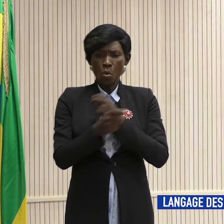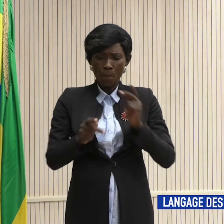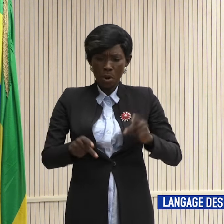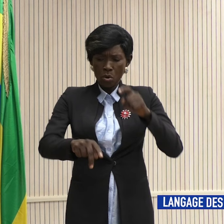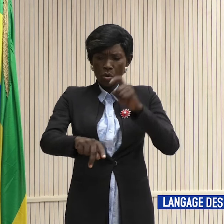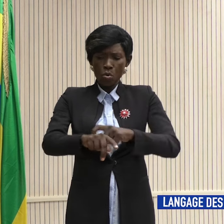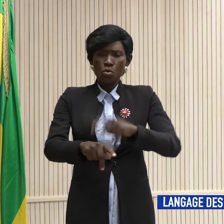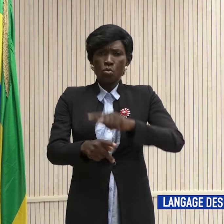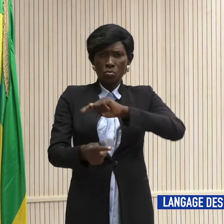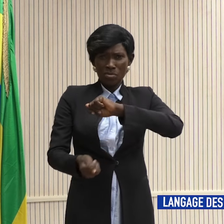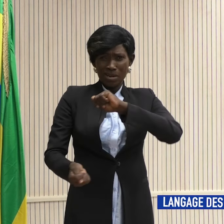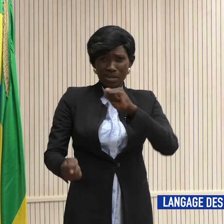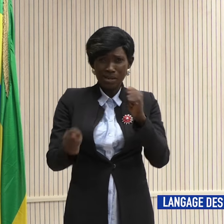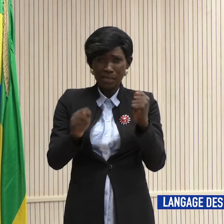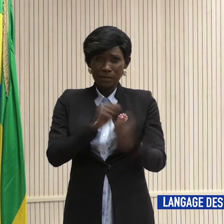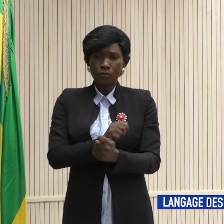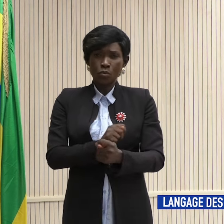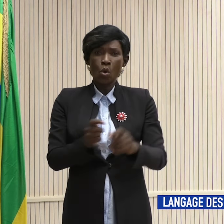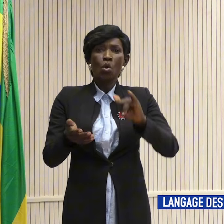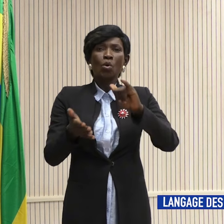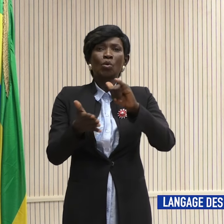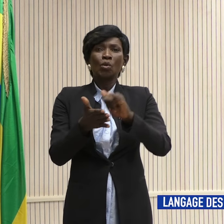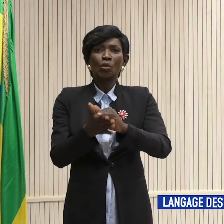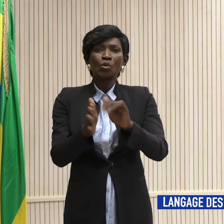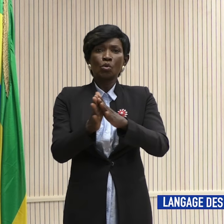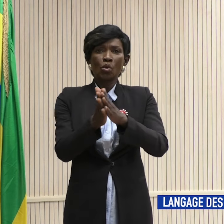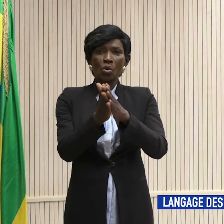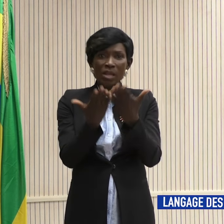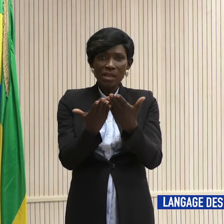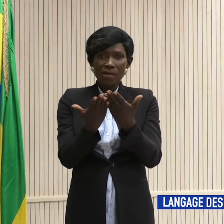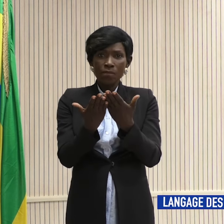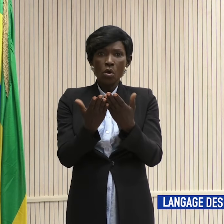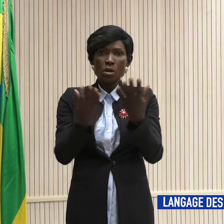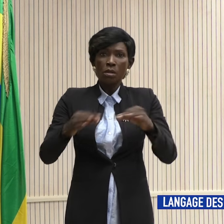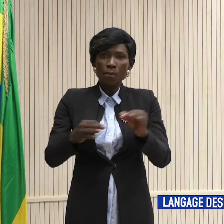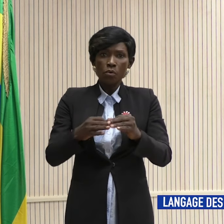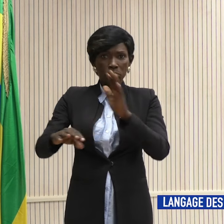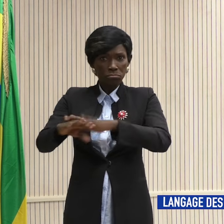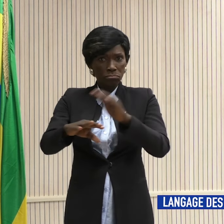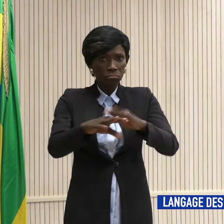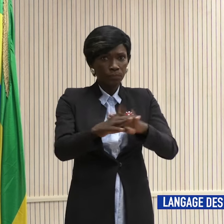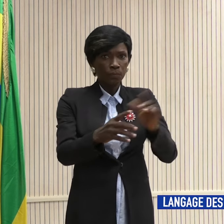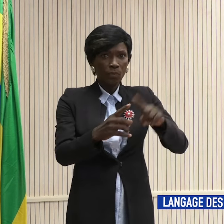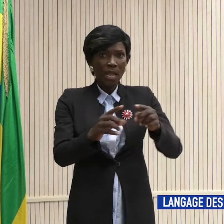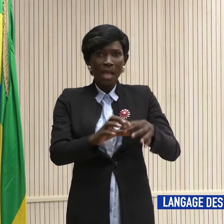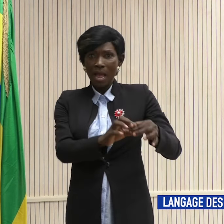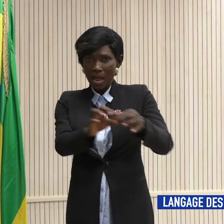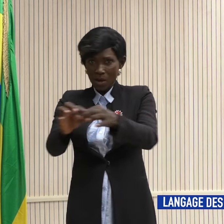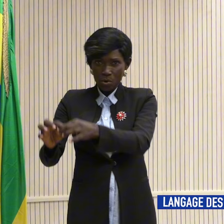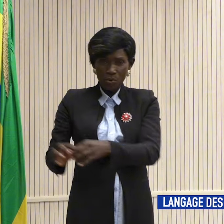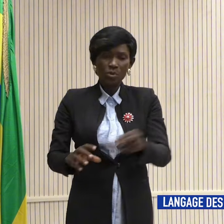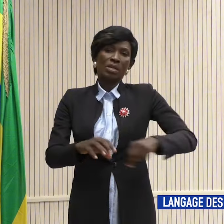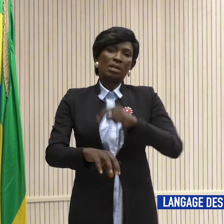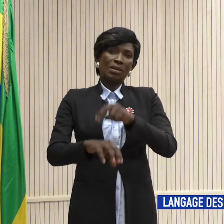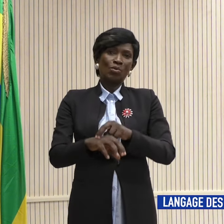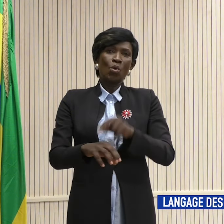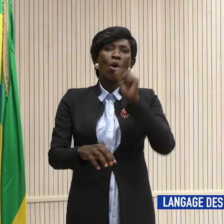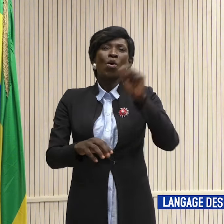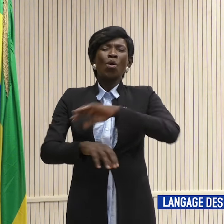transition cet ouvrage est une invite à l'unité nationale il appelle tous les Gabonais à